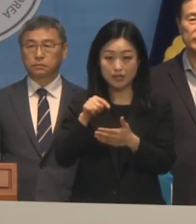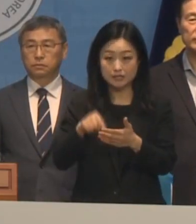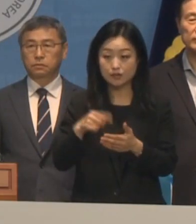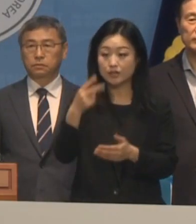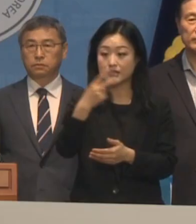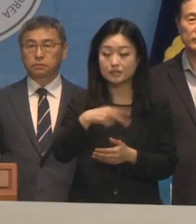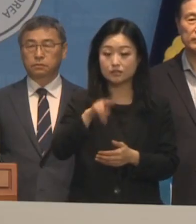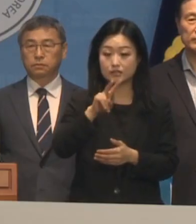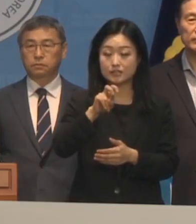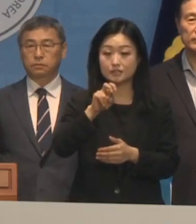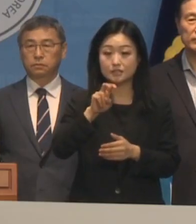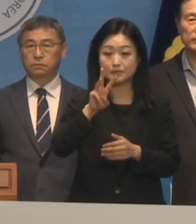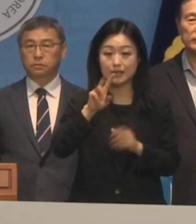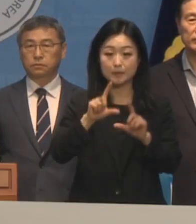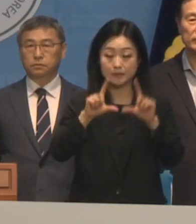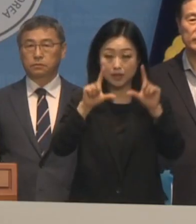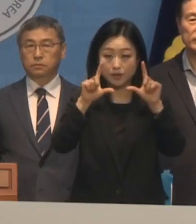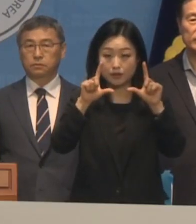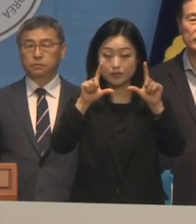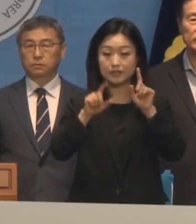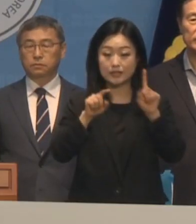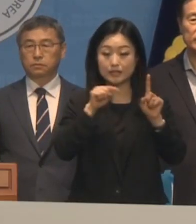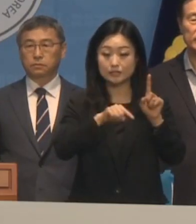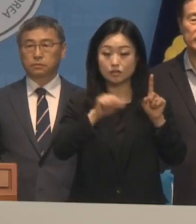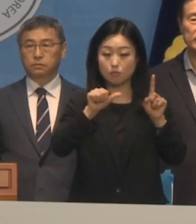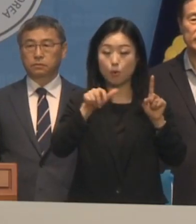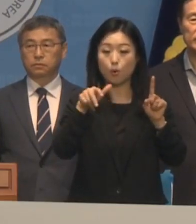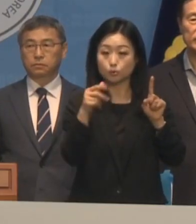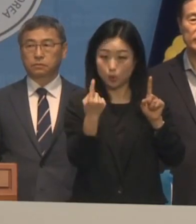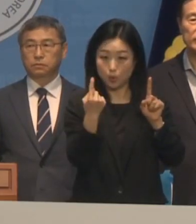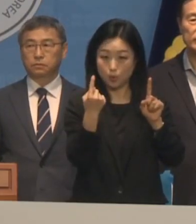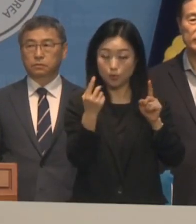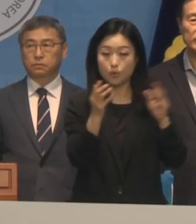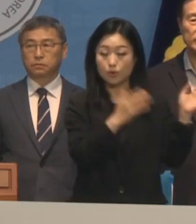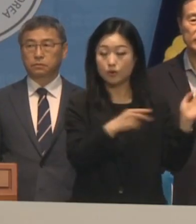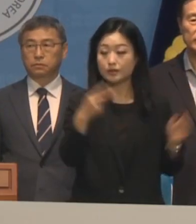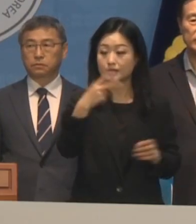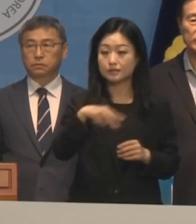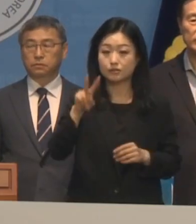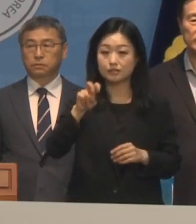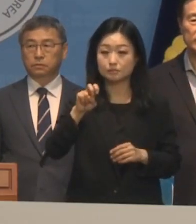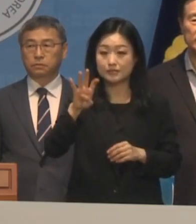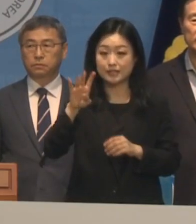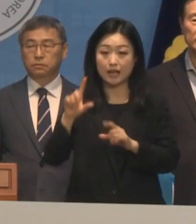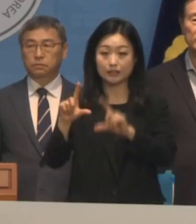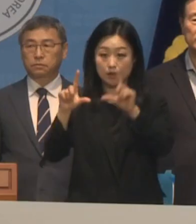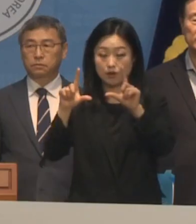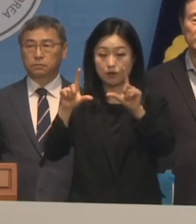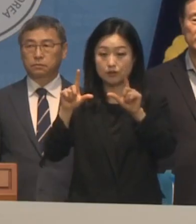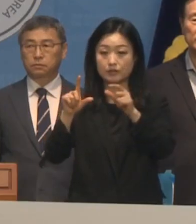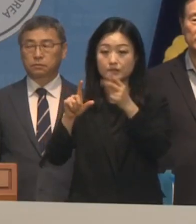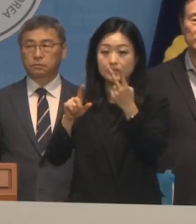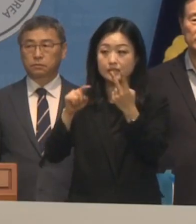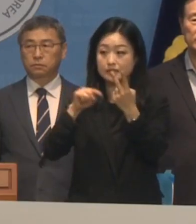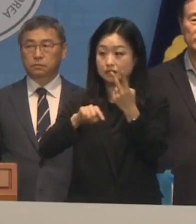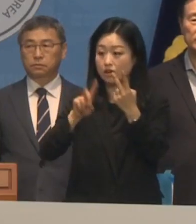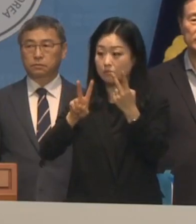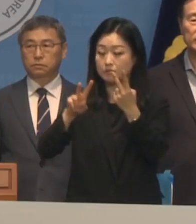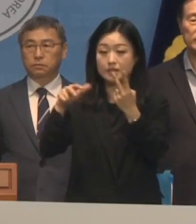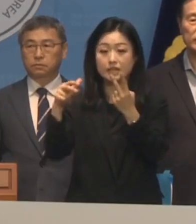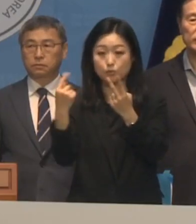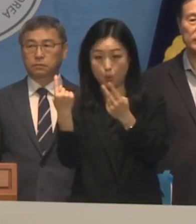교육의 질을 떨어뜨릴 수 있습니다. 최근 시도교육청 예산에 여유가